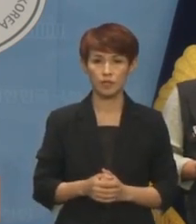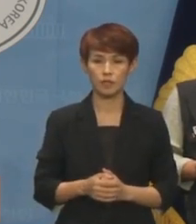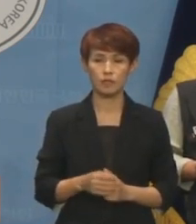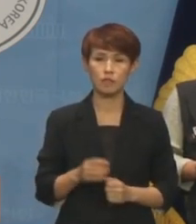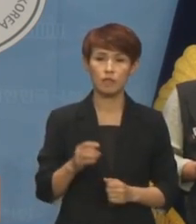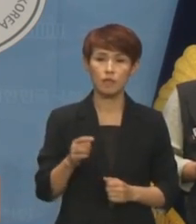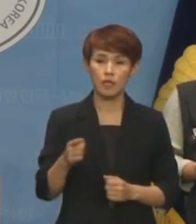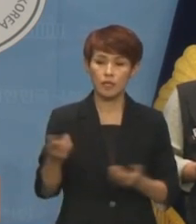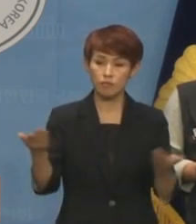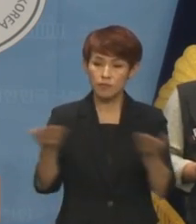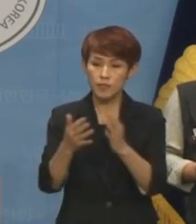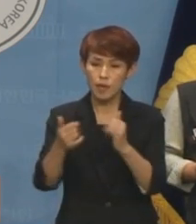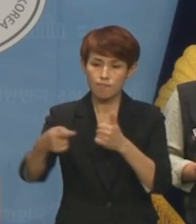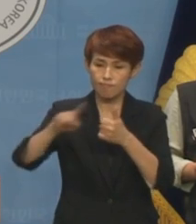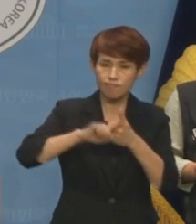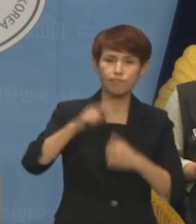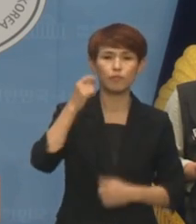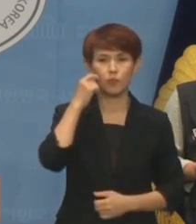배제되고